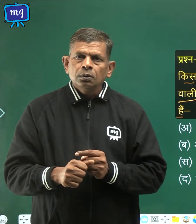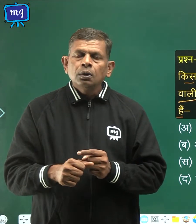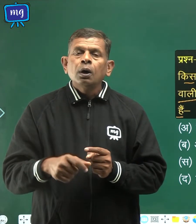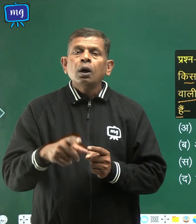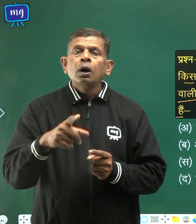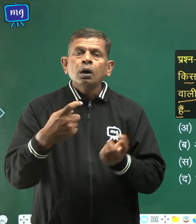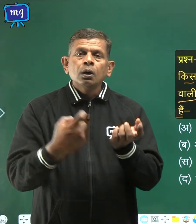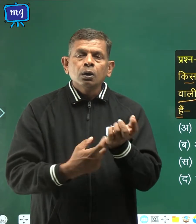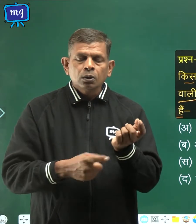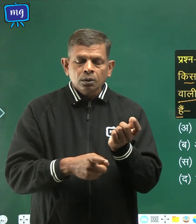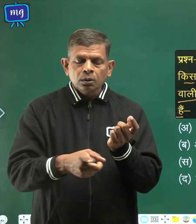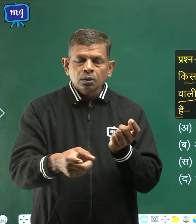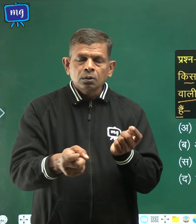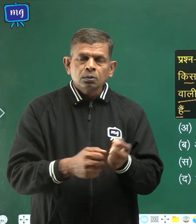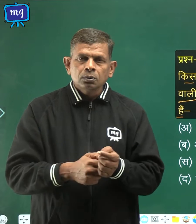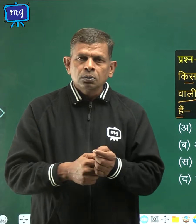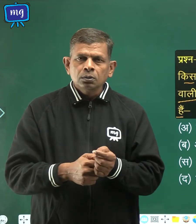राइजोबियम जीवाणु